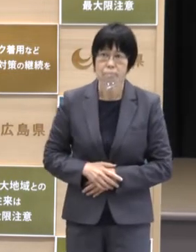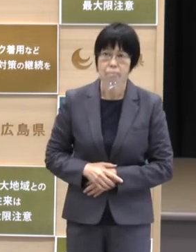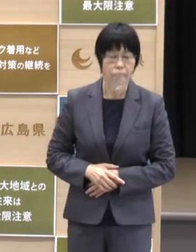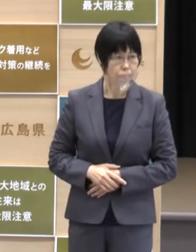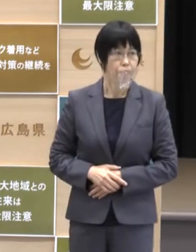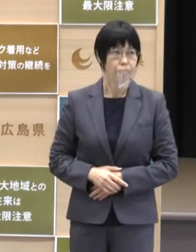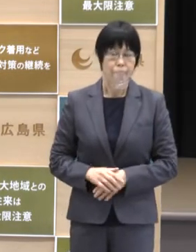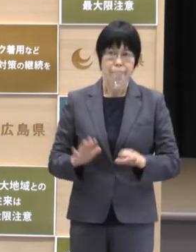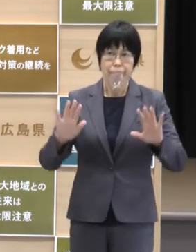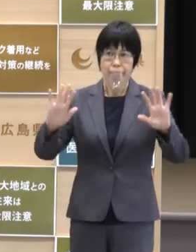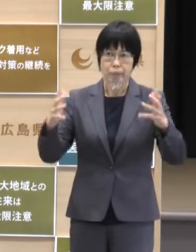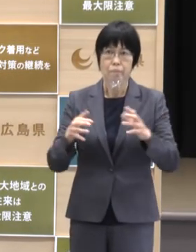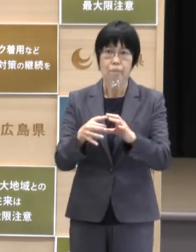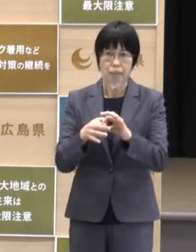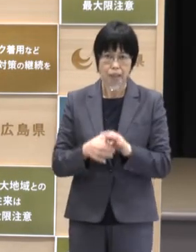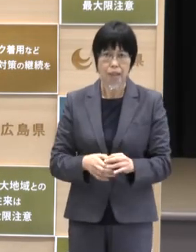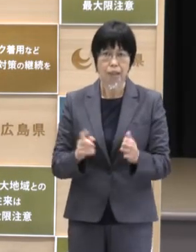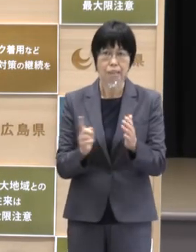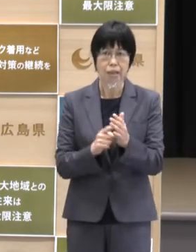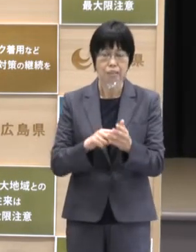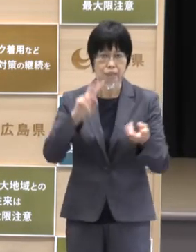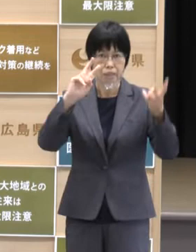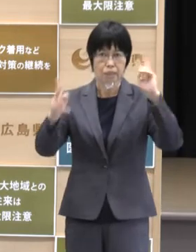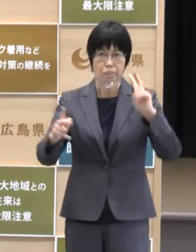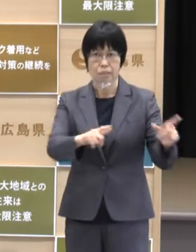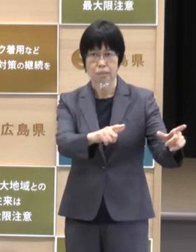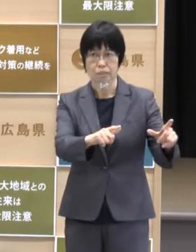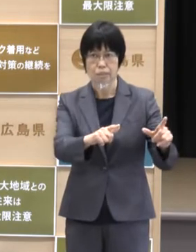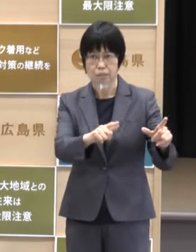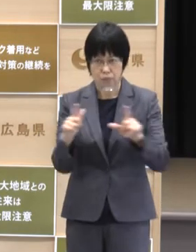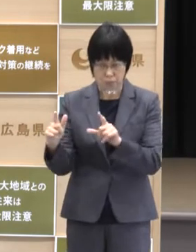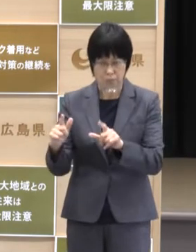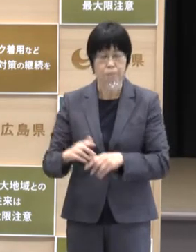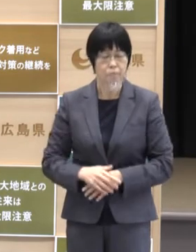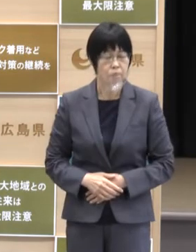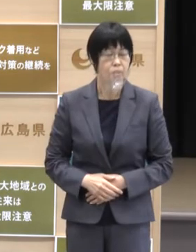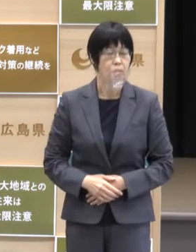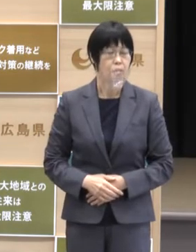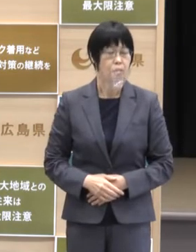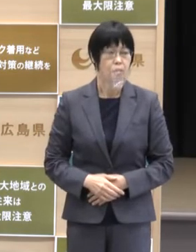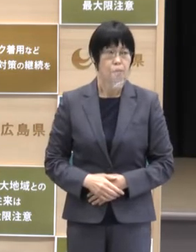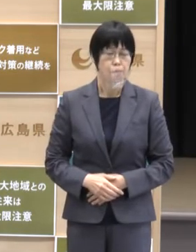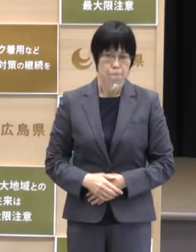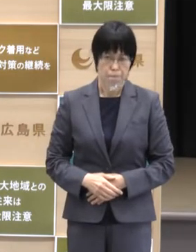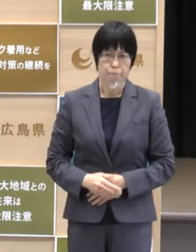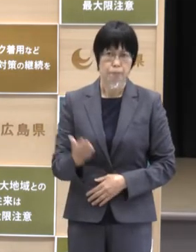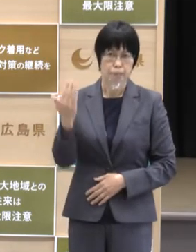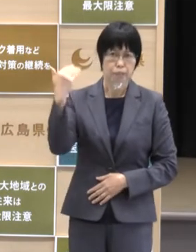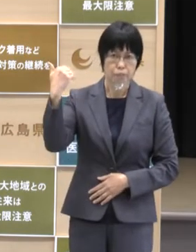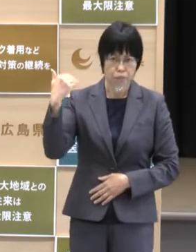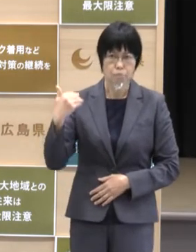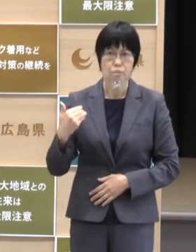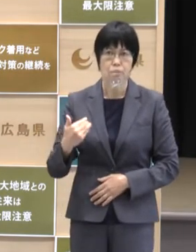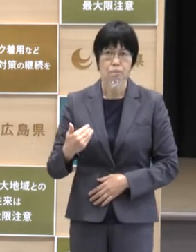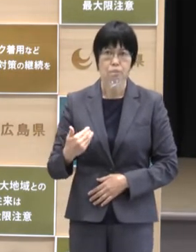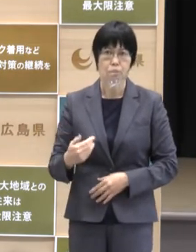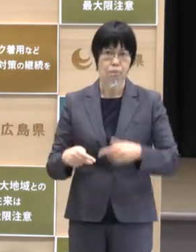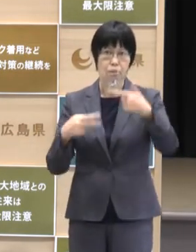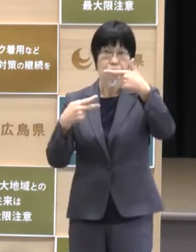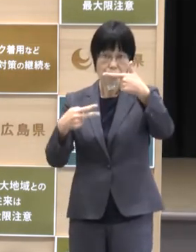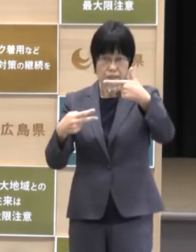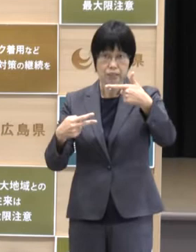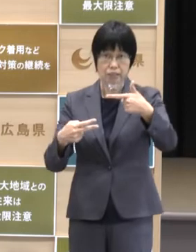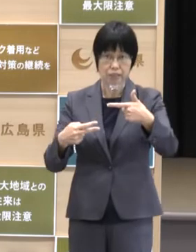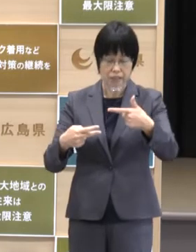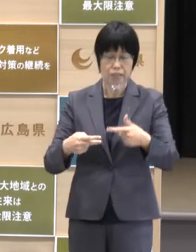内容ですので、幹事社質問移ります。 先日2日に島根